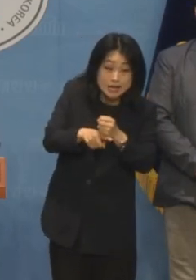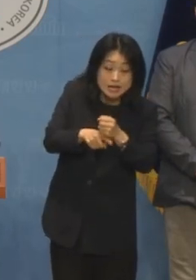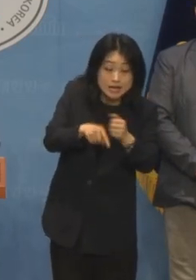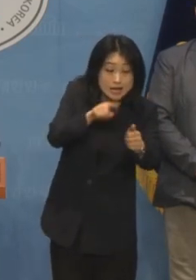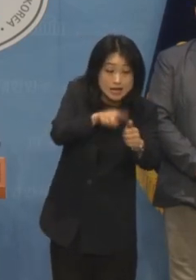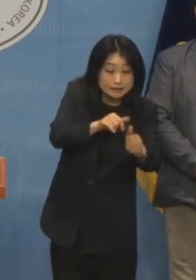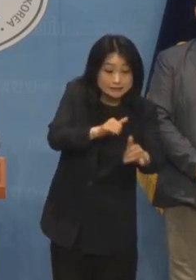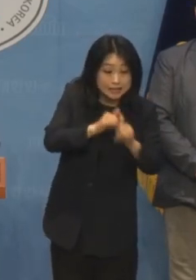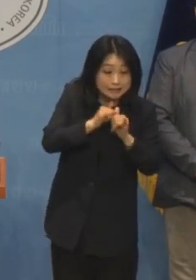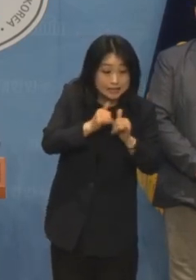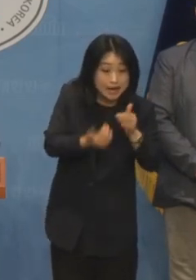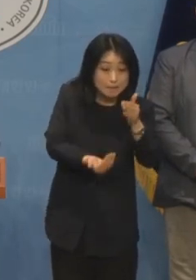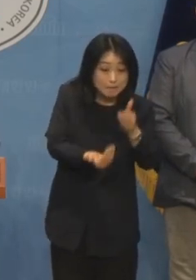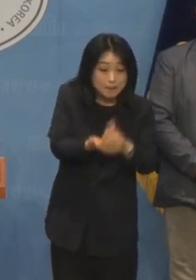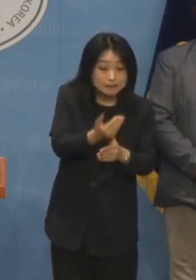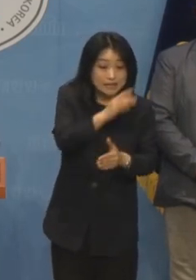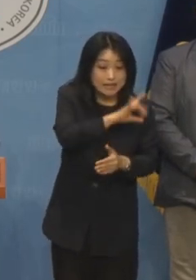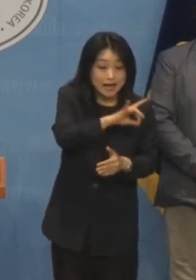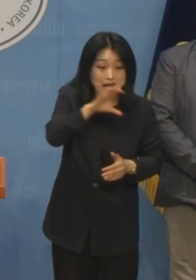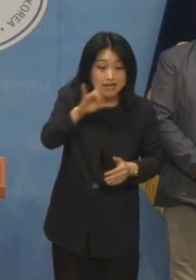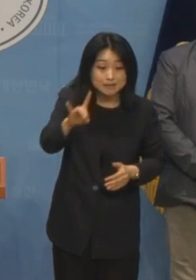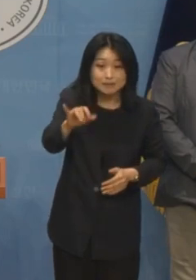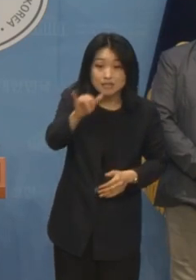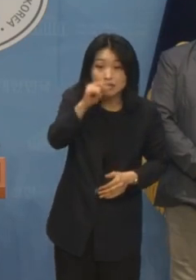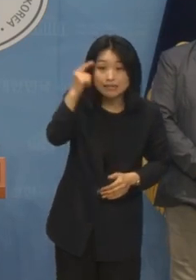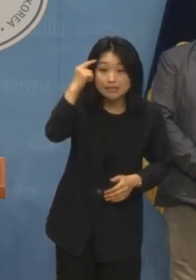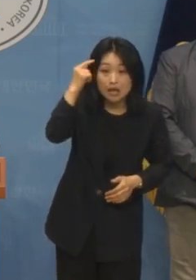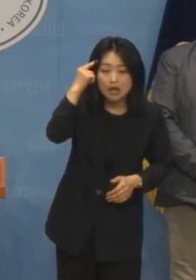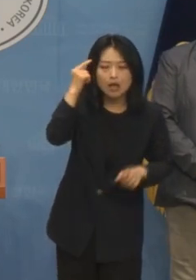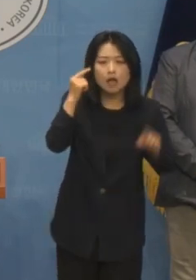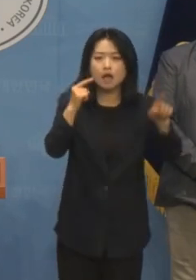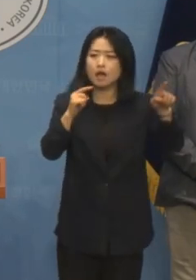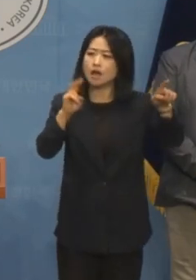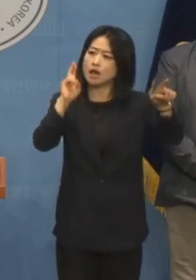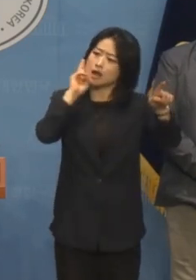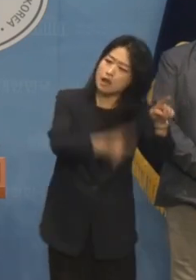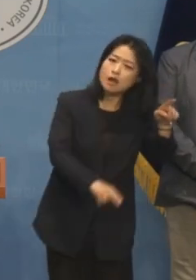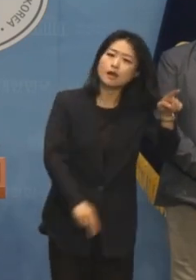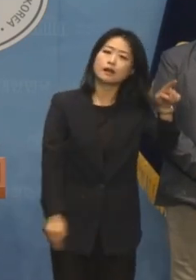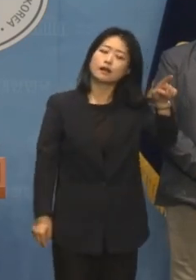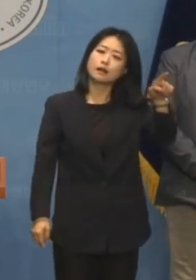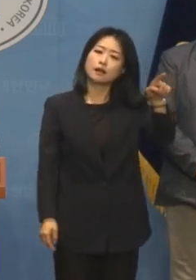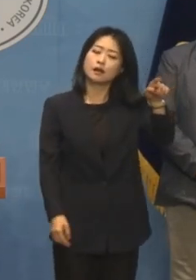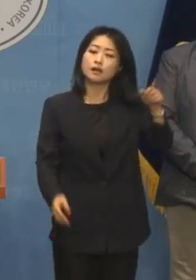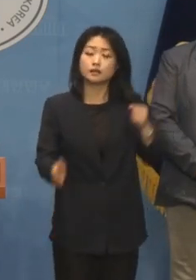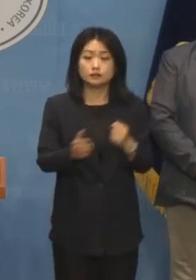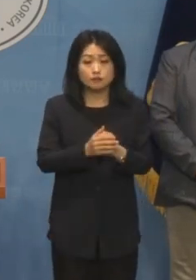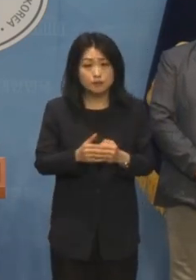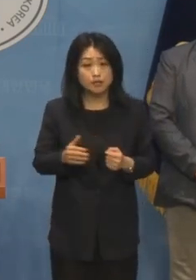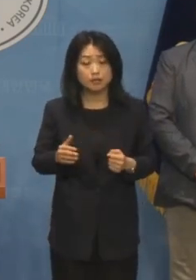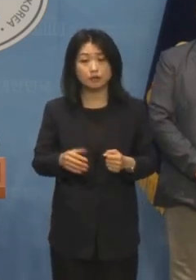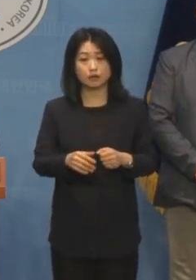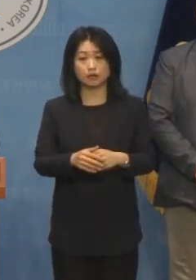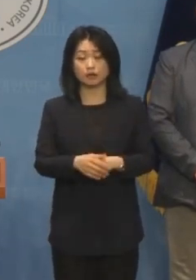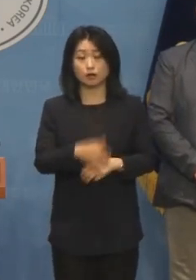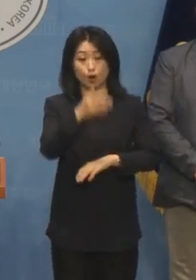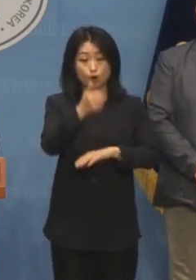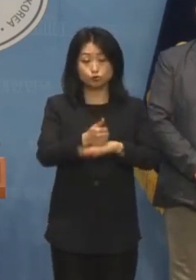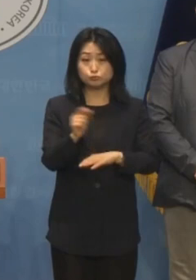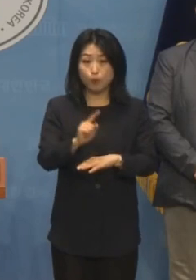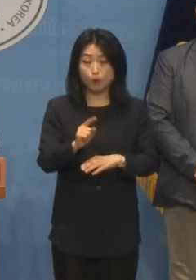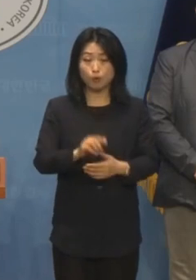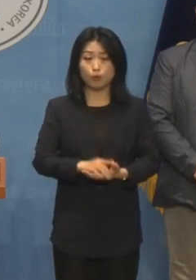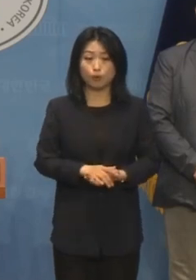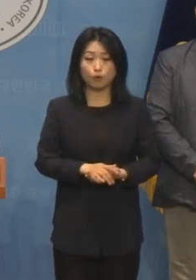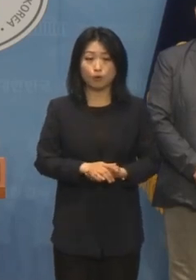발생한다는 그런 아주 저열한 인식을 드러낸 발언입니다. 이러다 보니까